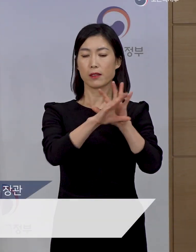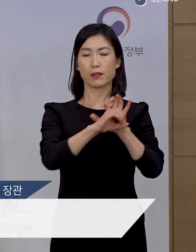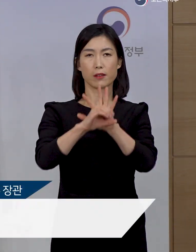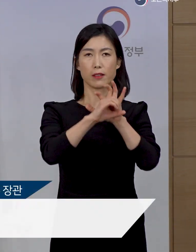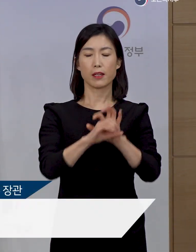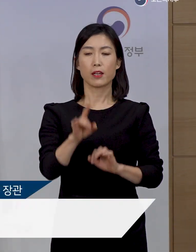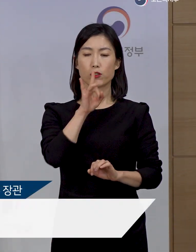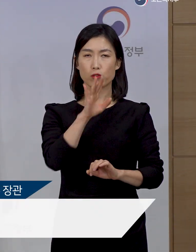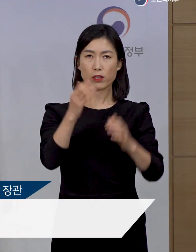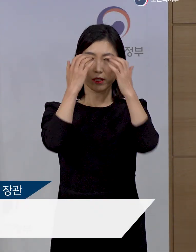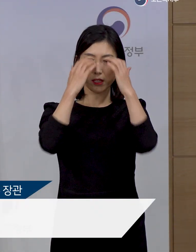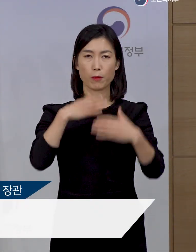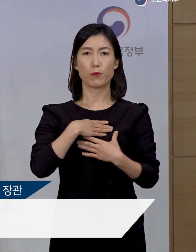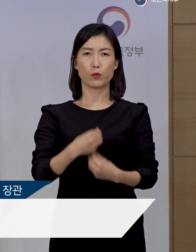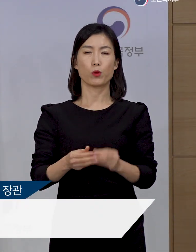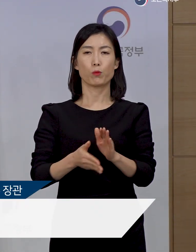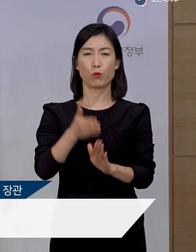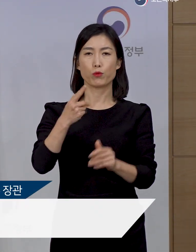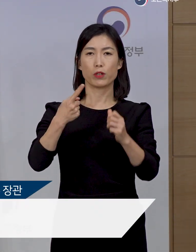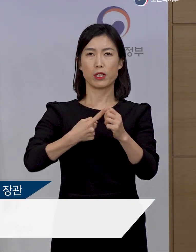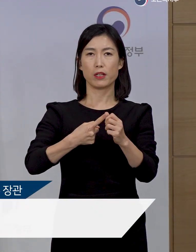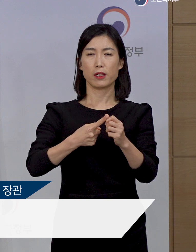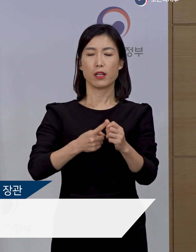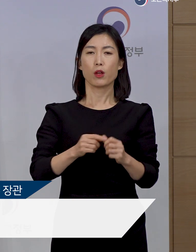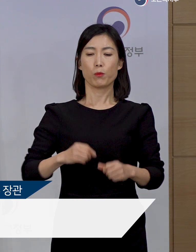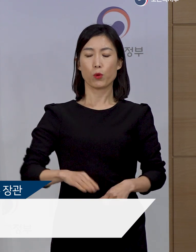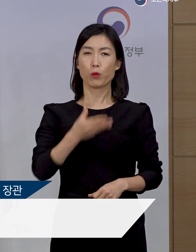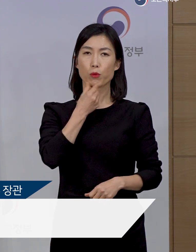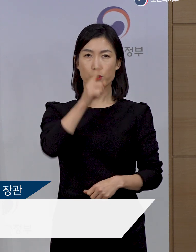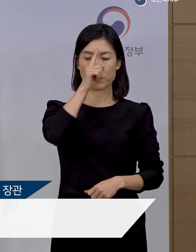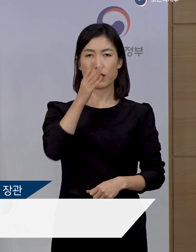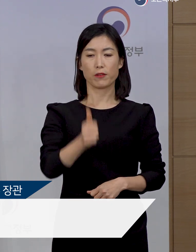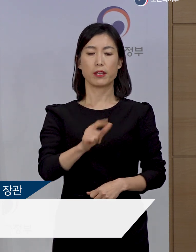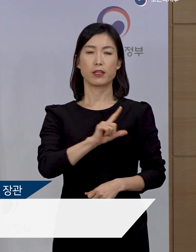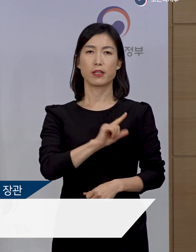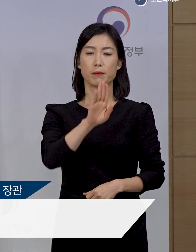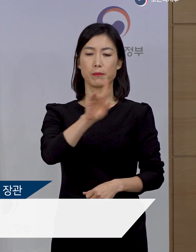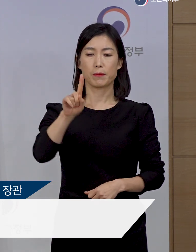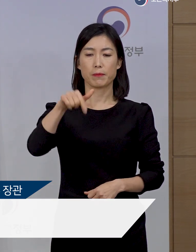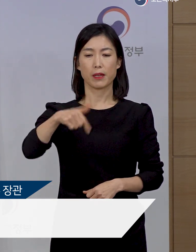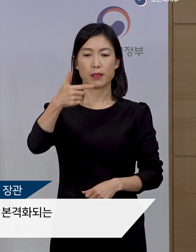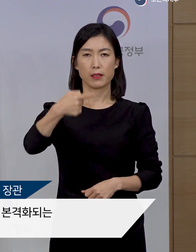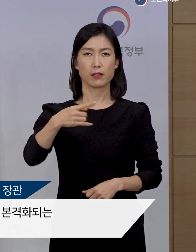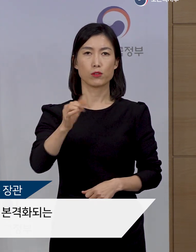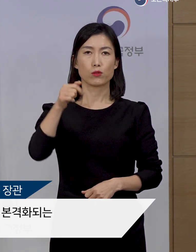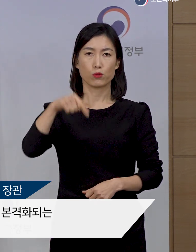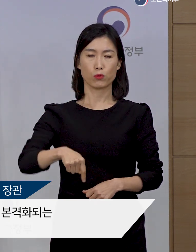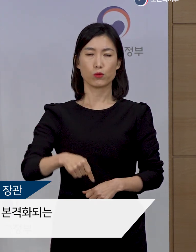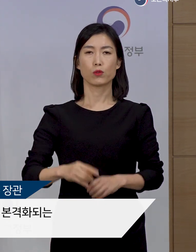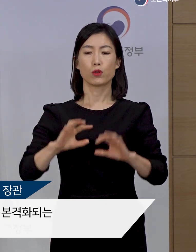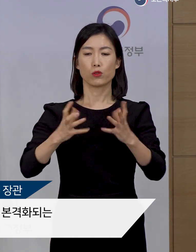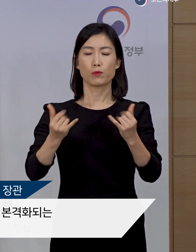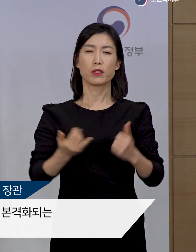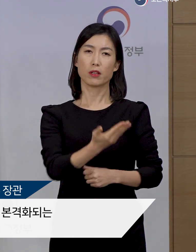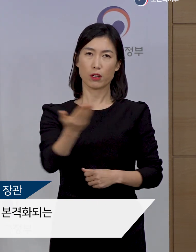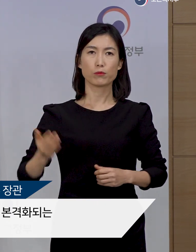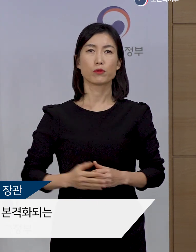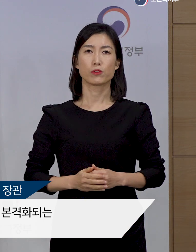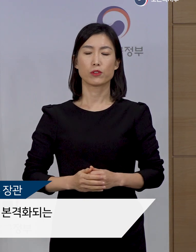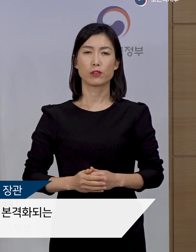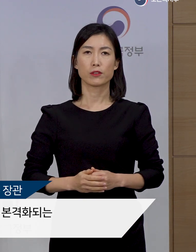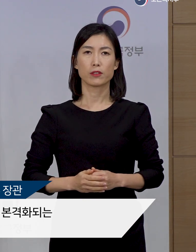코로나19 중앙재난안전대책본부 1차장 보건복지부 장관 박능호입니다. 국민 여러분,